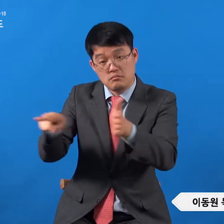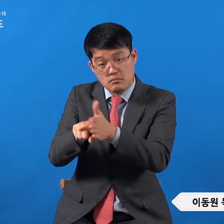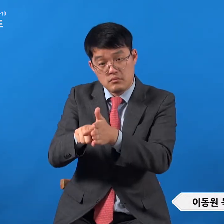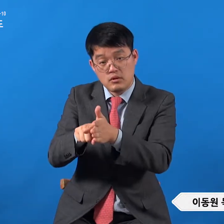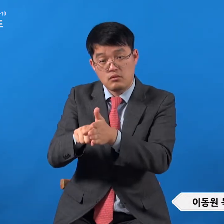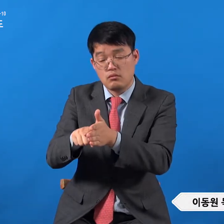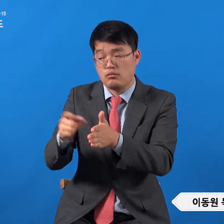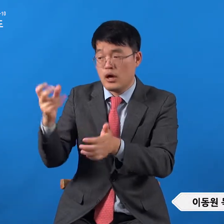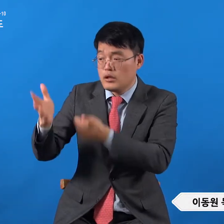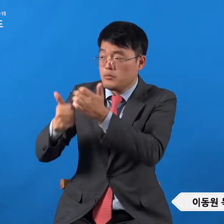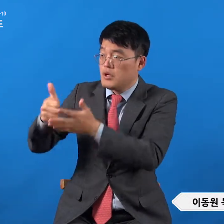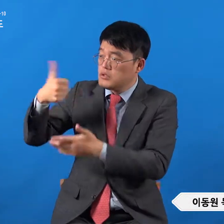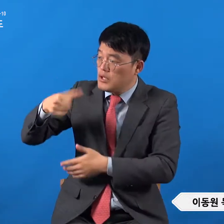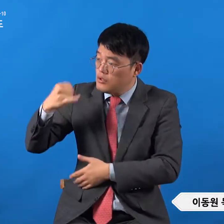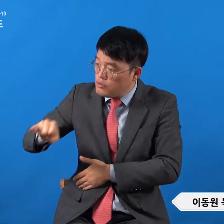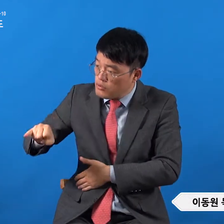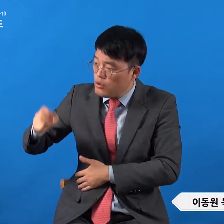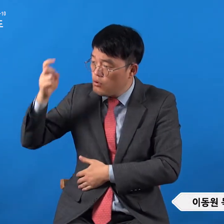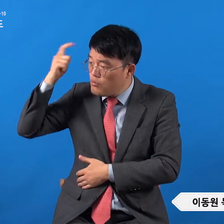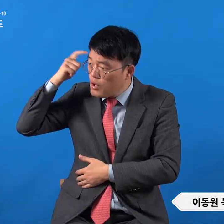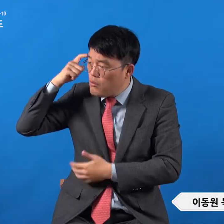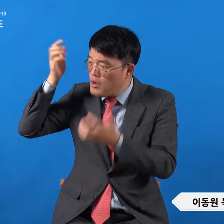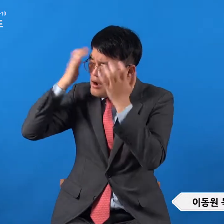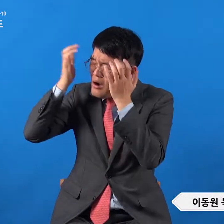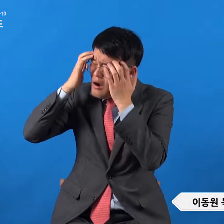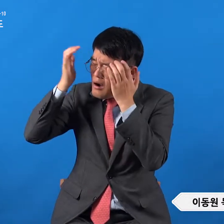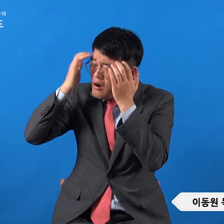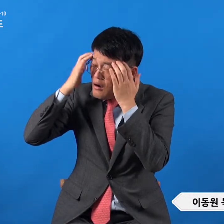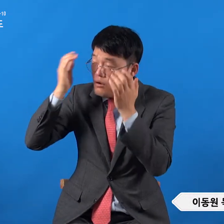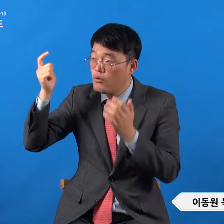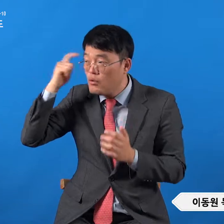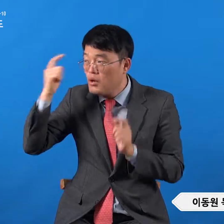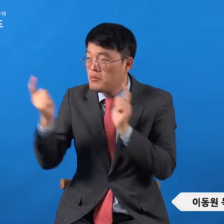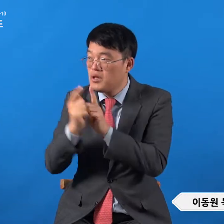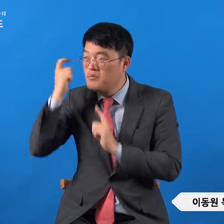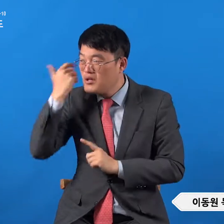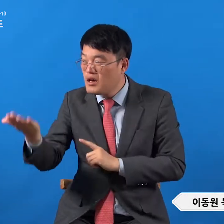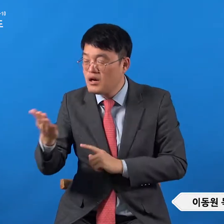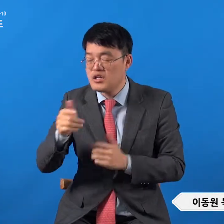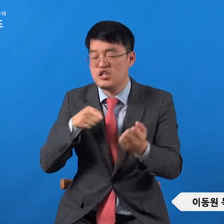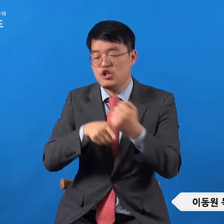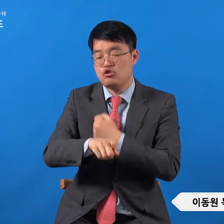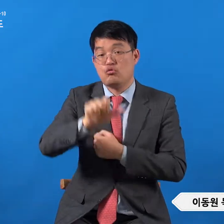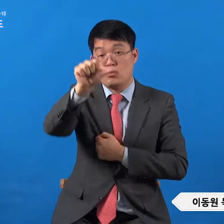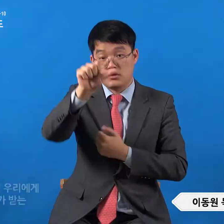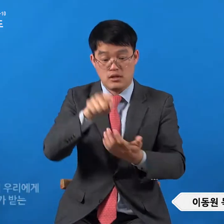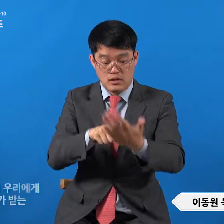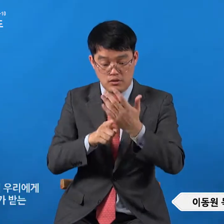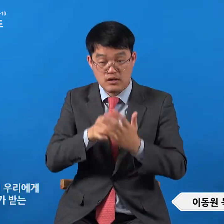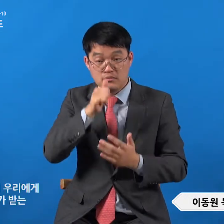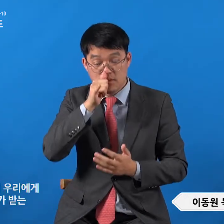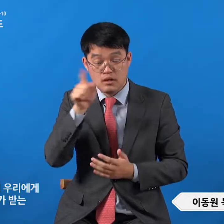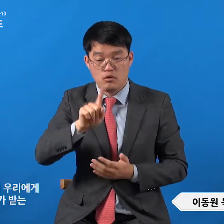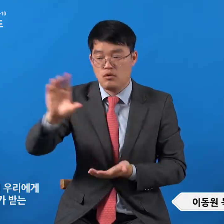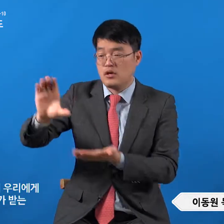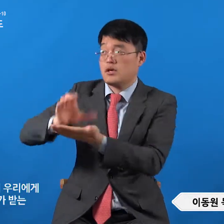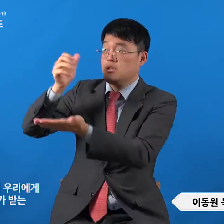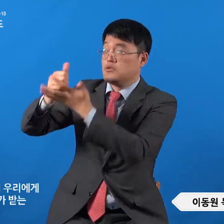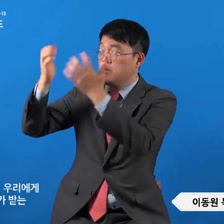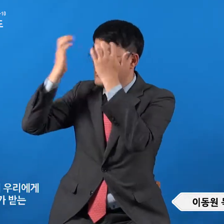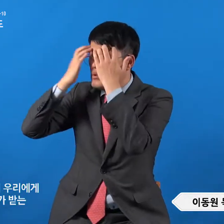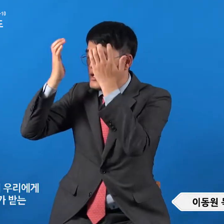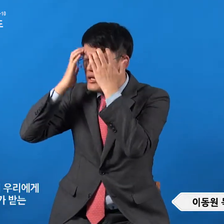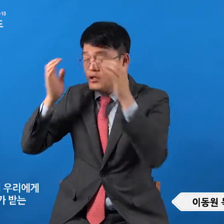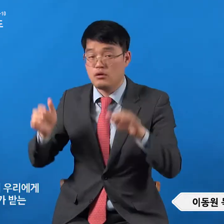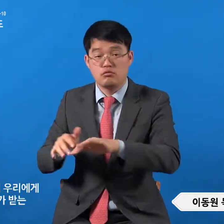하나님의 자녀인데 이런 환난의 밤을 통과해야 합니까? 5절 우리 다 같이 읽겠습니다. 시작. 그리스도의